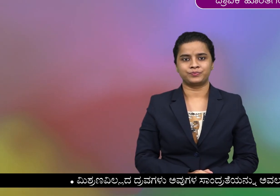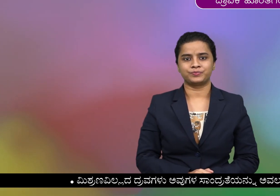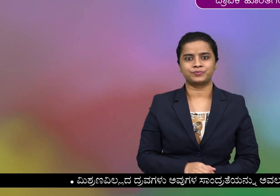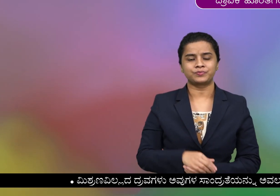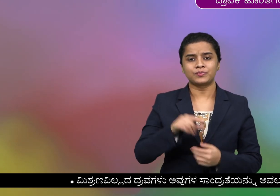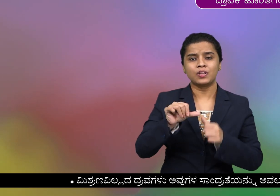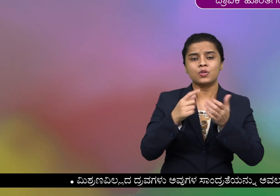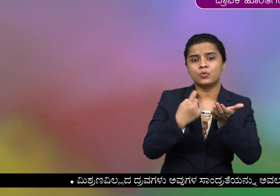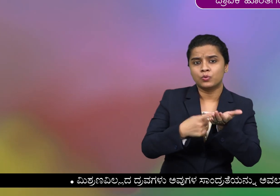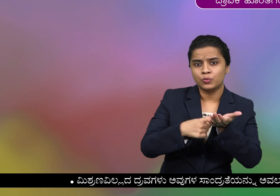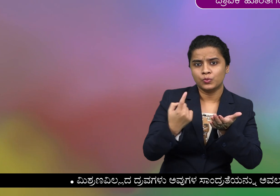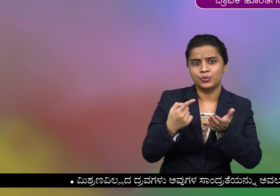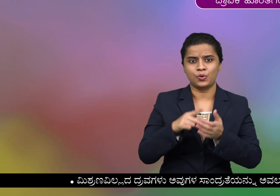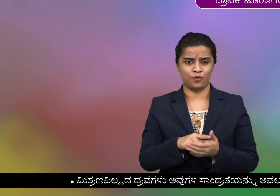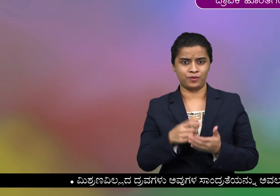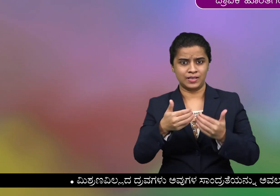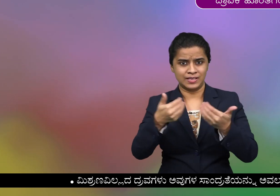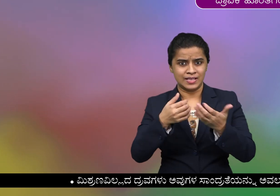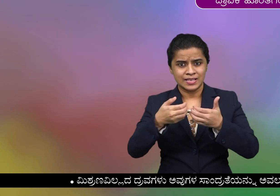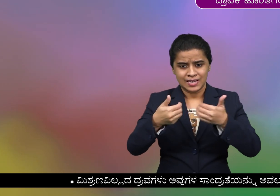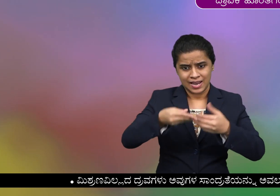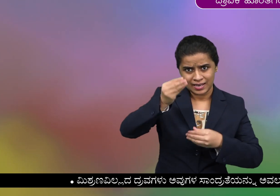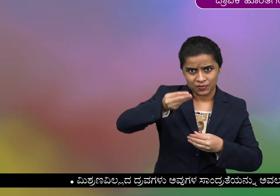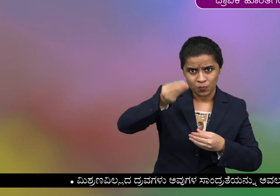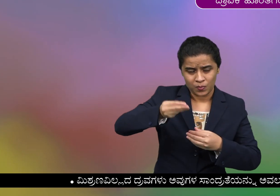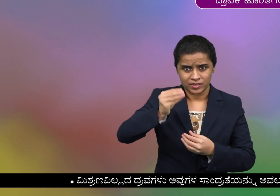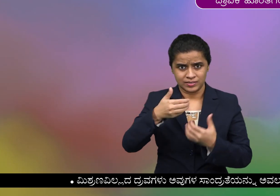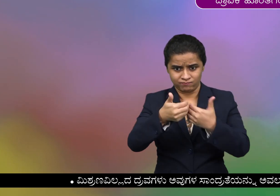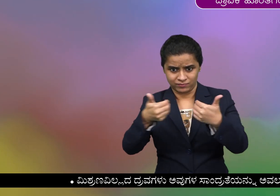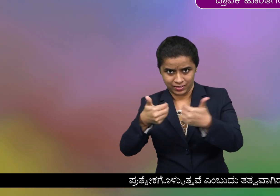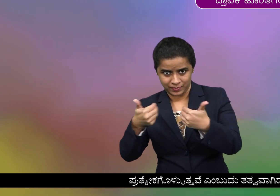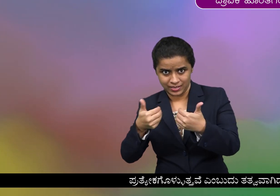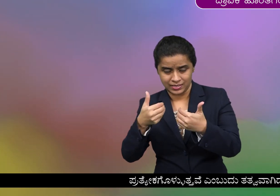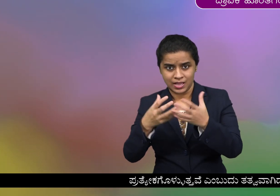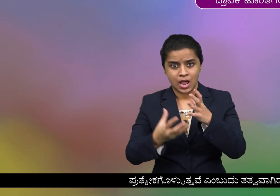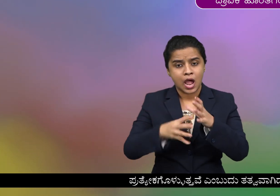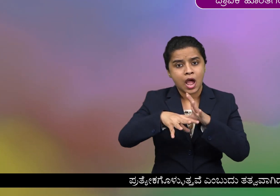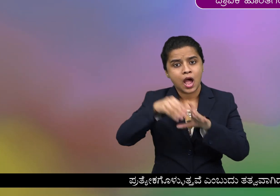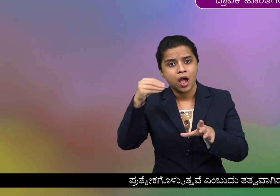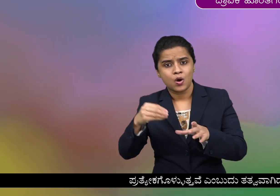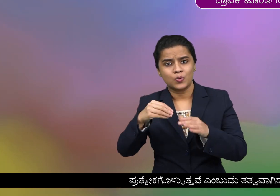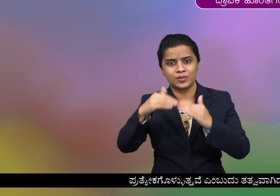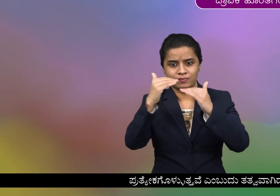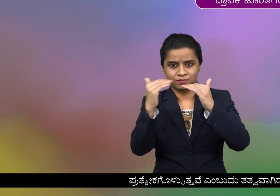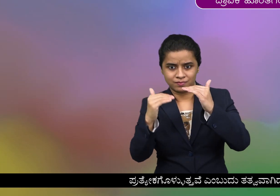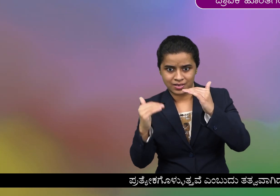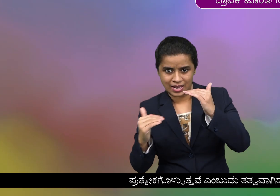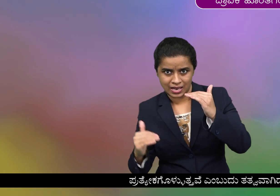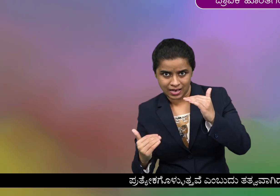ಮಿಶ್ರಣವಿಲ್ಲದ ದ್ರವಗಳು ಅವುಗಳ ಸಾಂದ್ರತೆಯನ್ನು ಅವಲಂಬಿಸಿ ಪದರಗಳಾಗಿ ಪ್ರತ್ಯೇಕಗೊಳ್ಳುತ್ತವೆ ಎಂಬುದು ತತ್ವವಾಗಿದೆ.